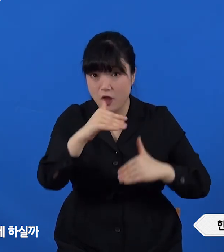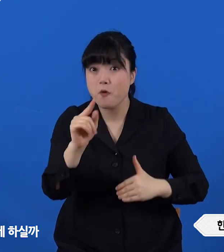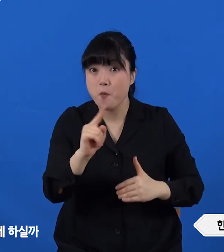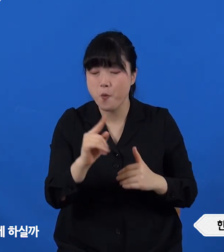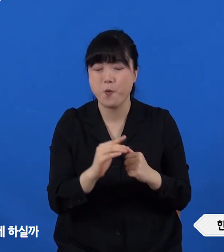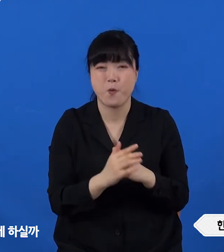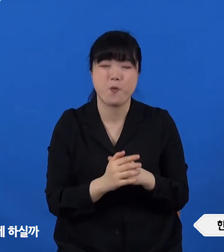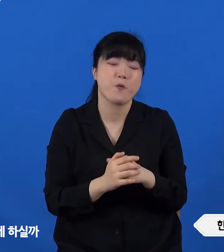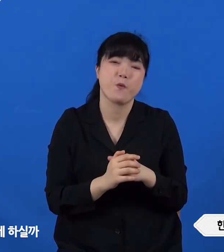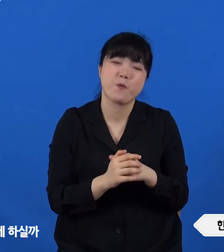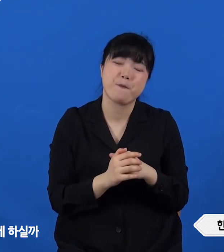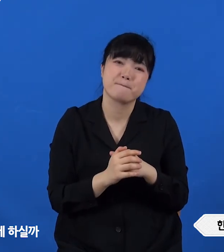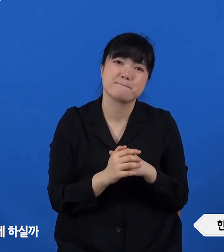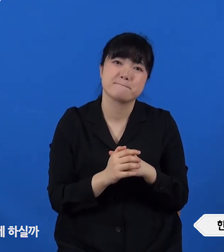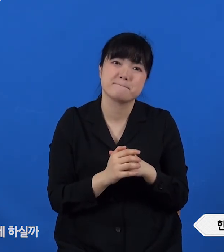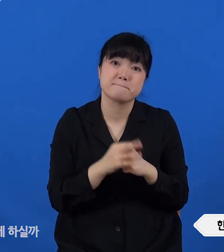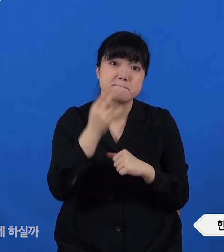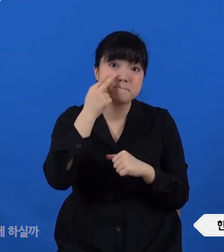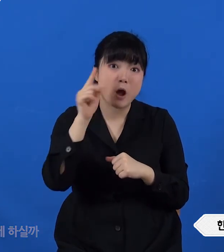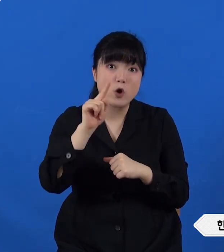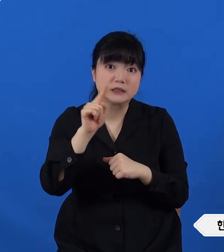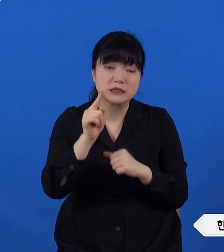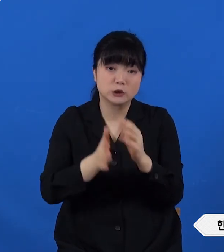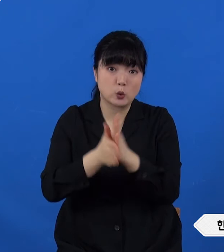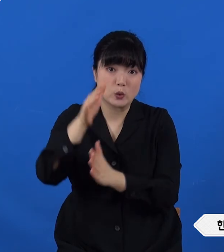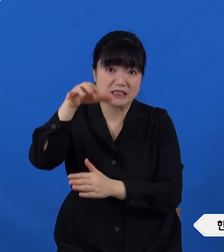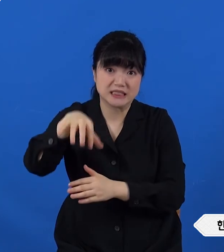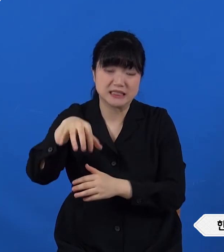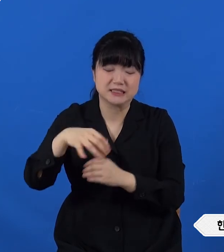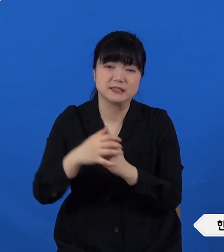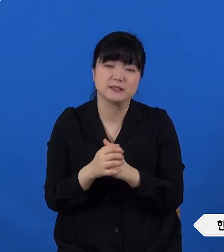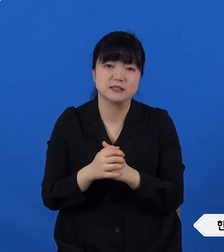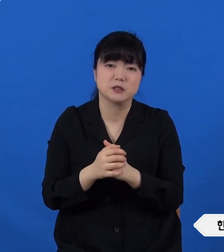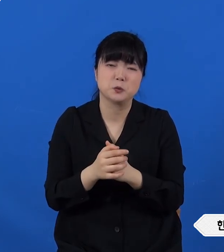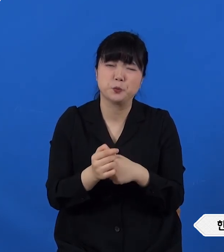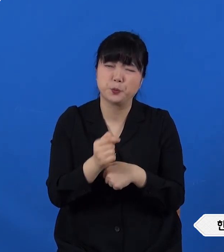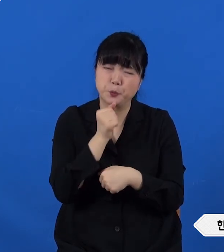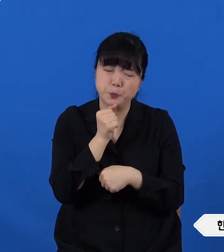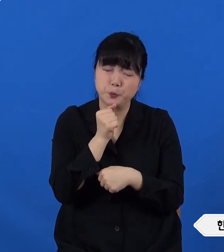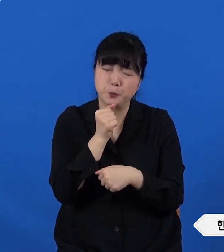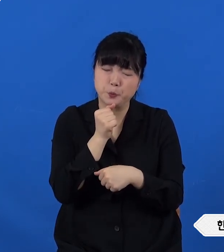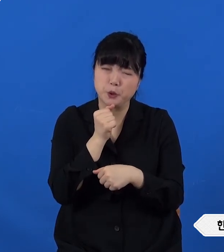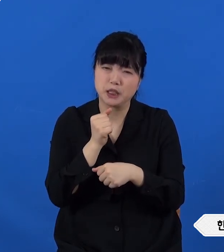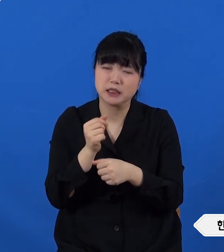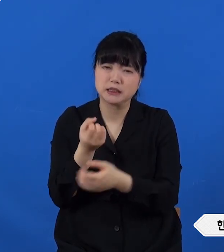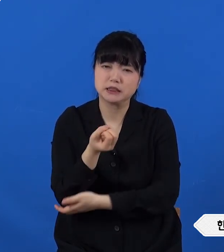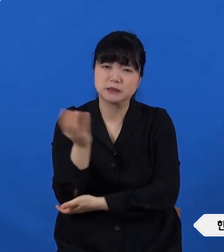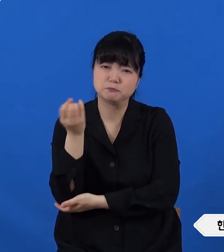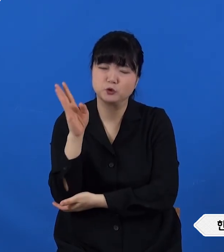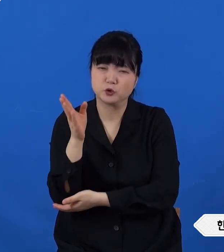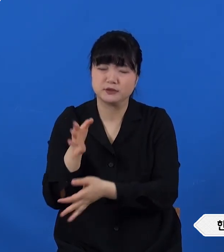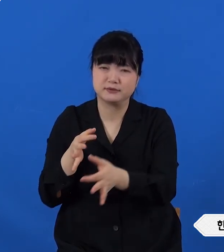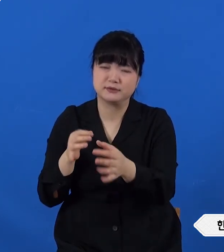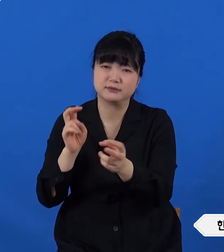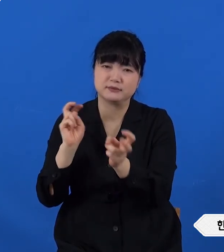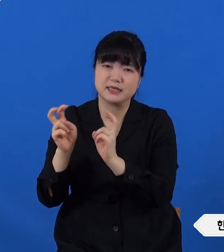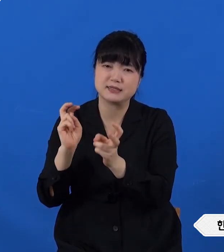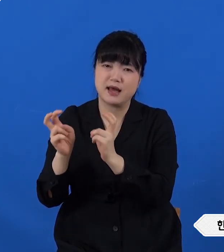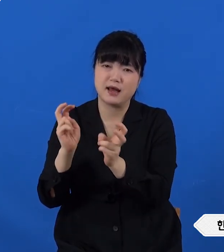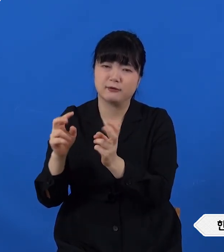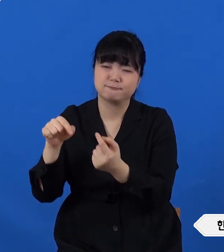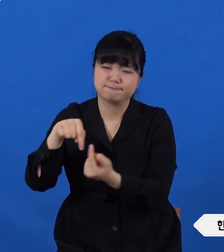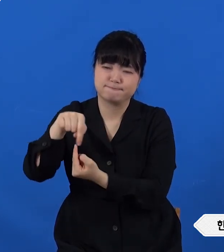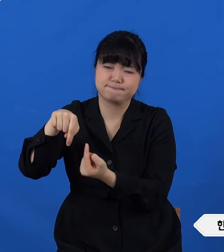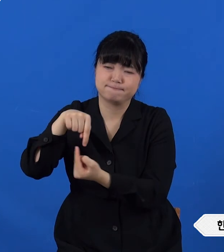나옵니다. 미국의 어느 도시에서 조그만 신문사를 운영하는 사람이 있었는데